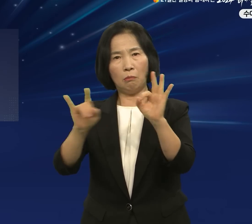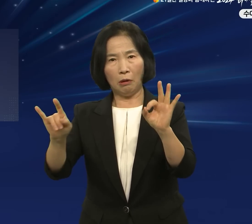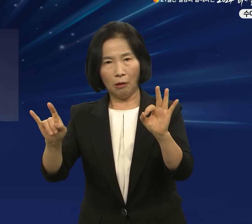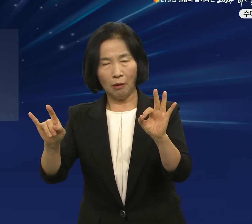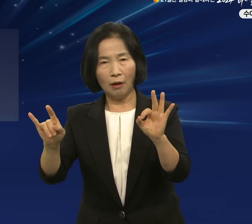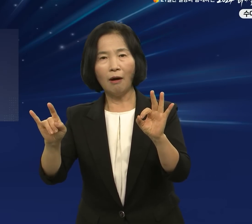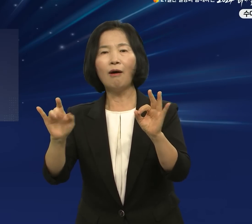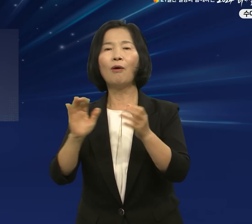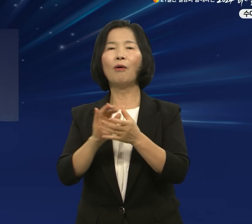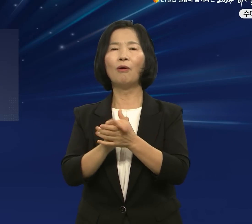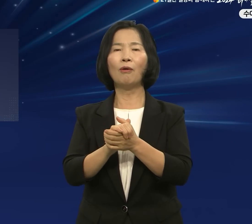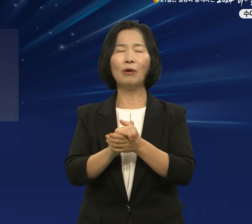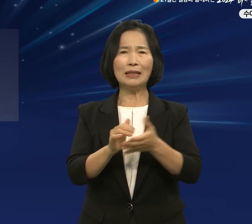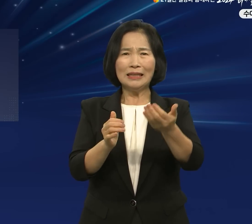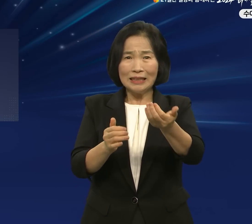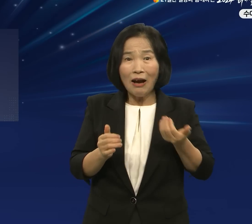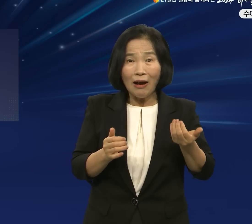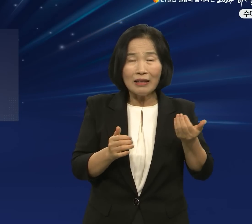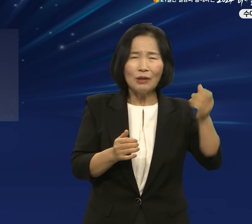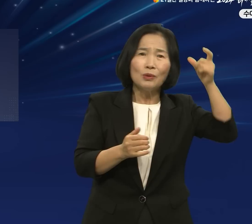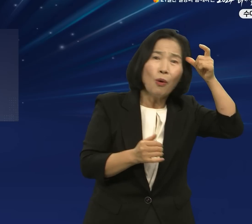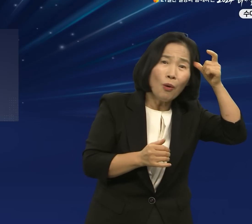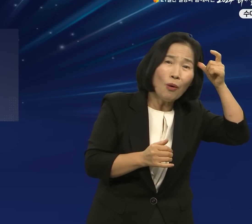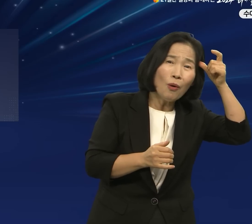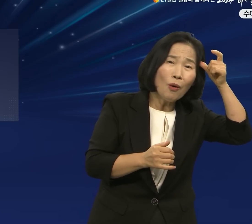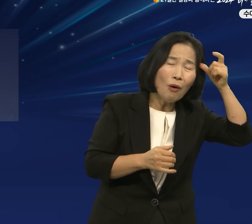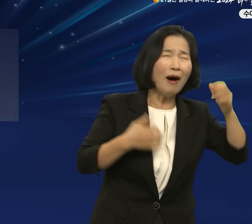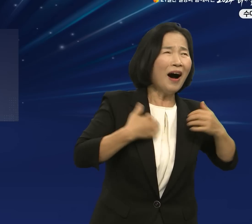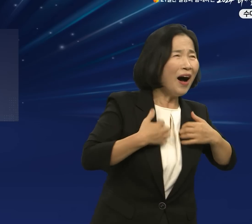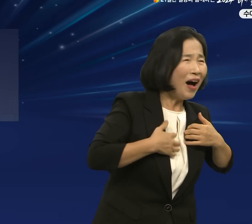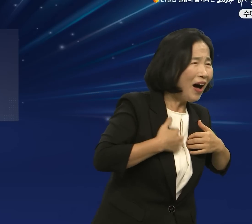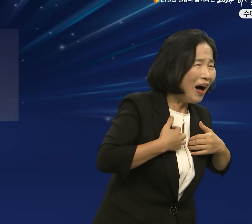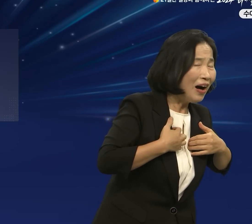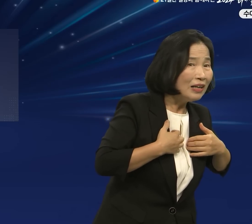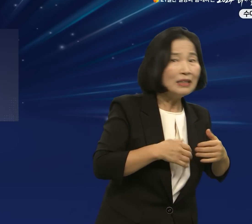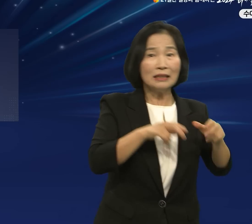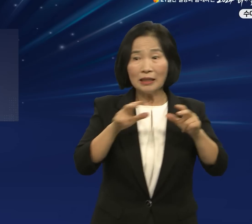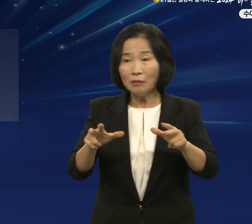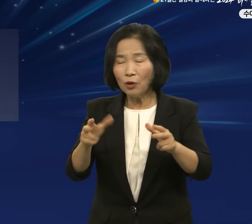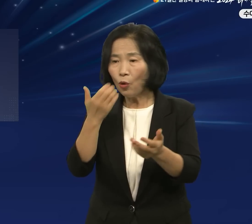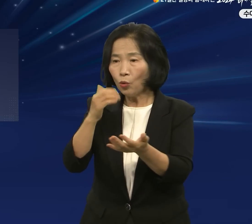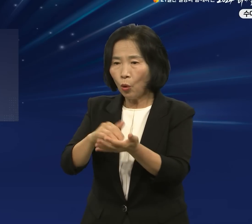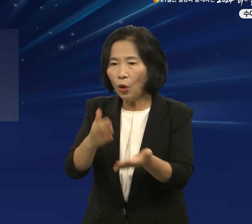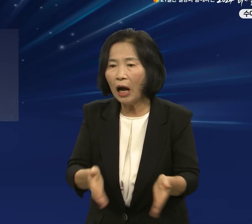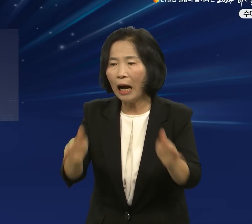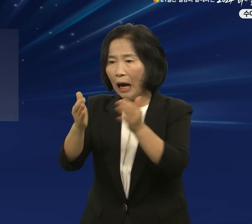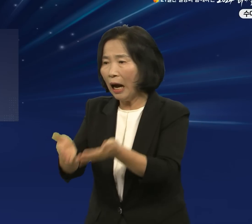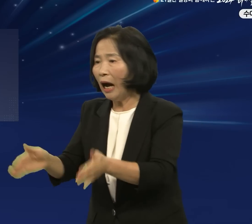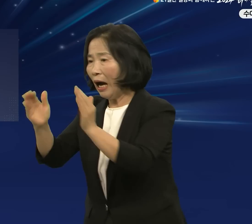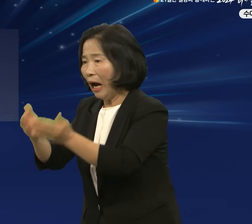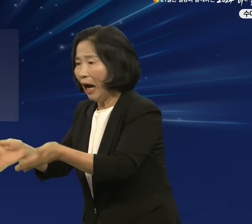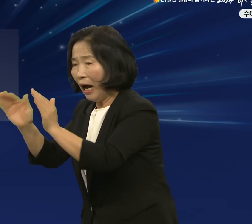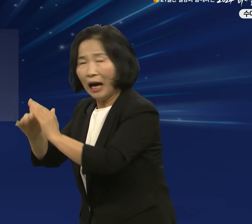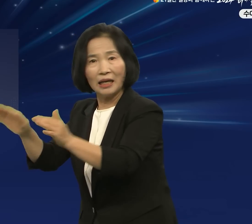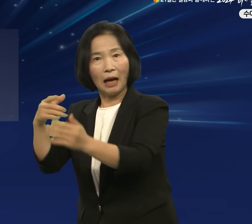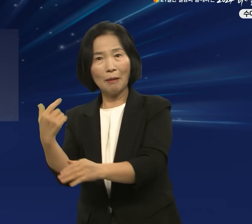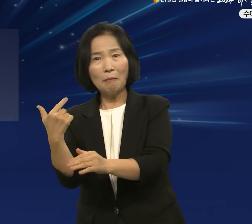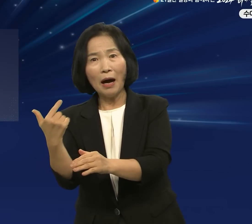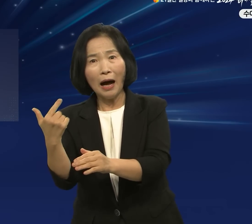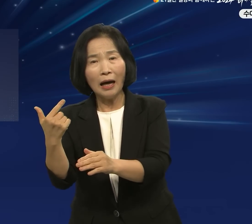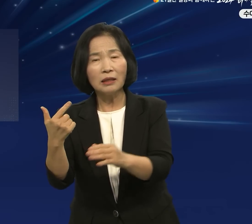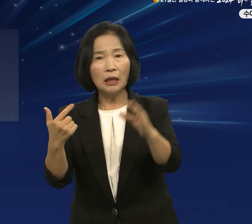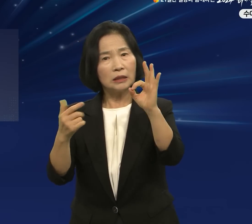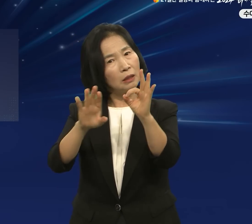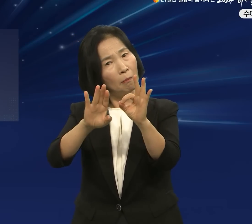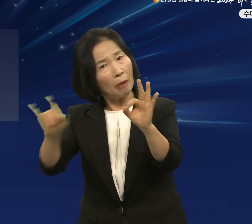받아준 소는 10개가 넘는 항아리로 10배의 부흥을 했습니다.